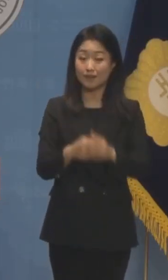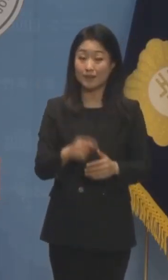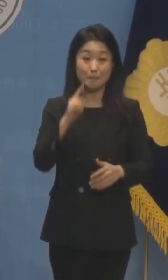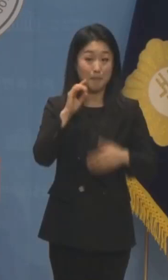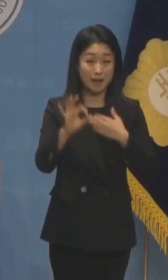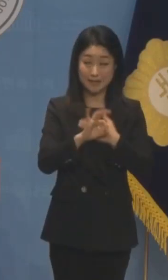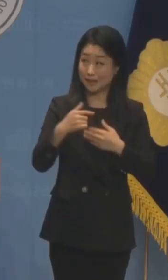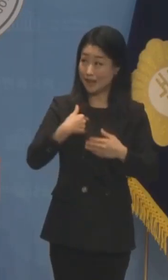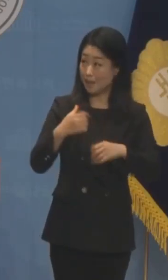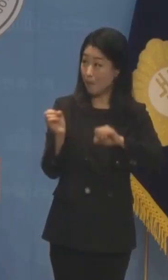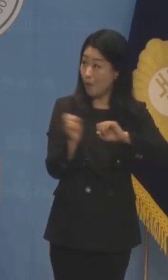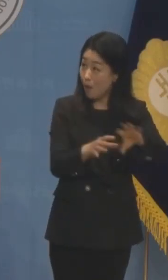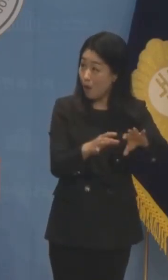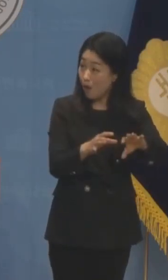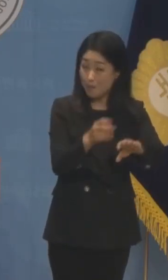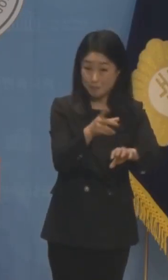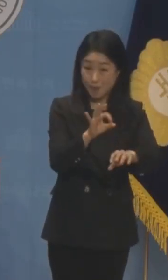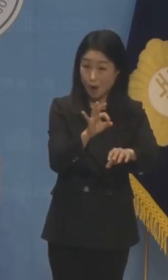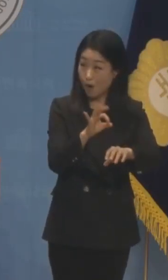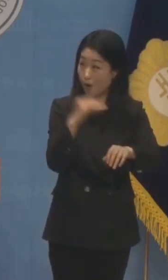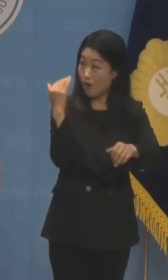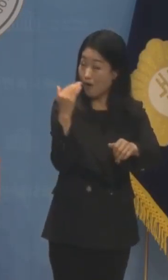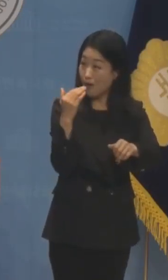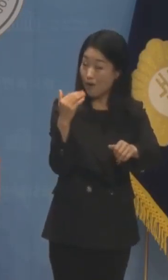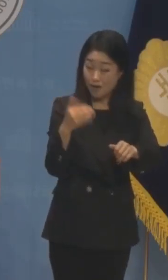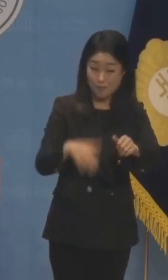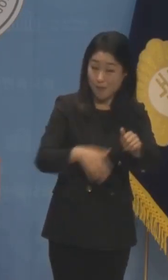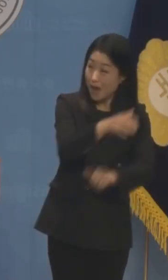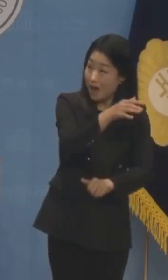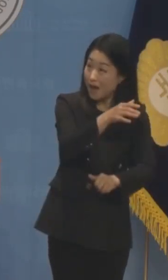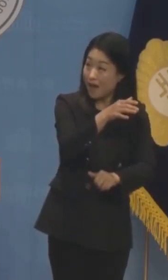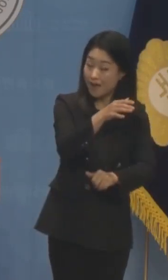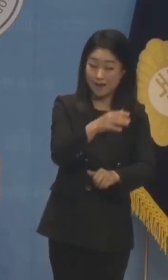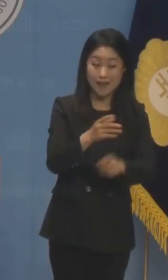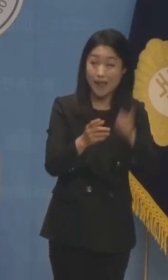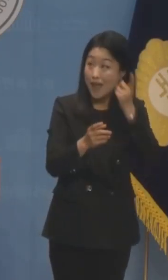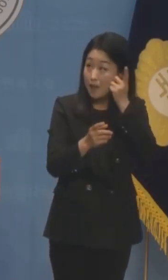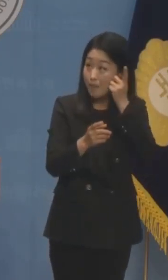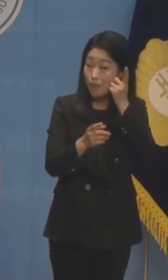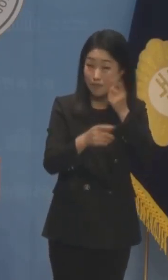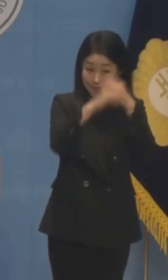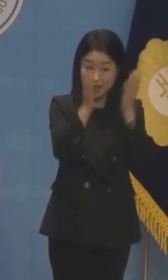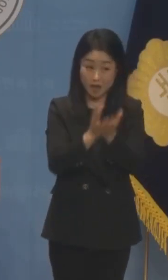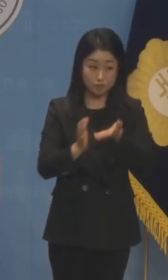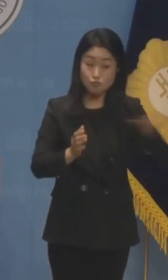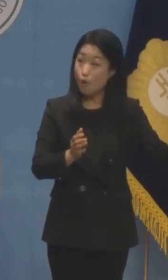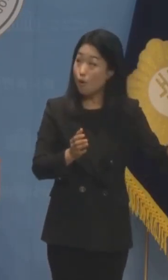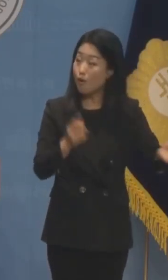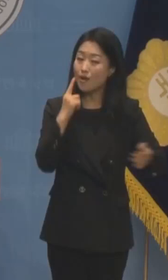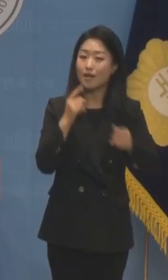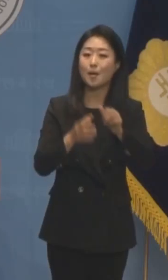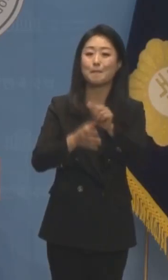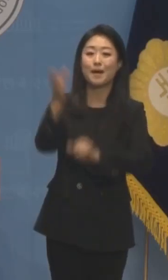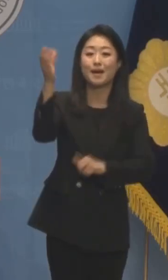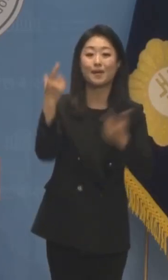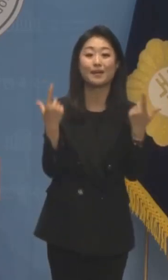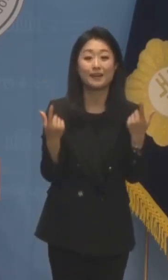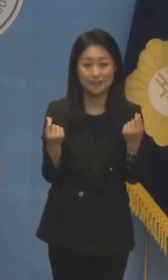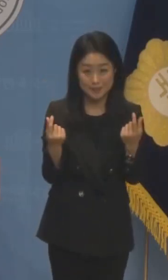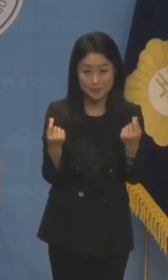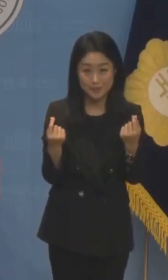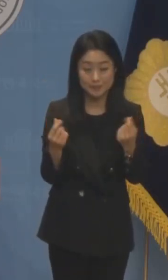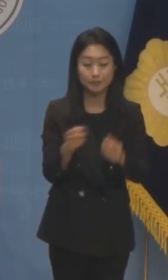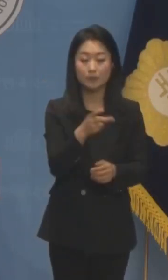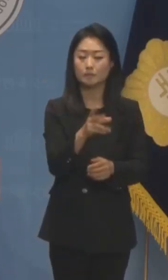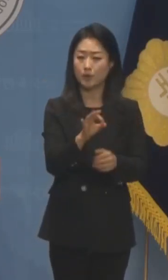경우 정보의 보고인 황금폰을 공개하겠다는 협박인 셈입니다.